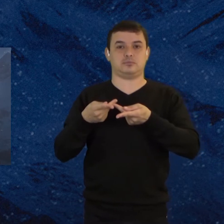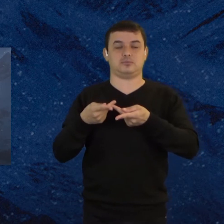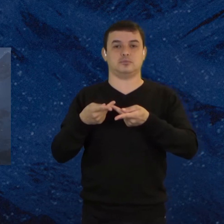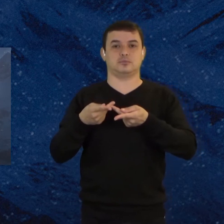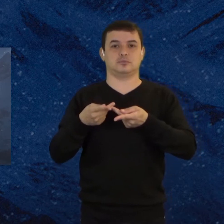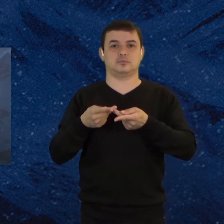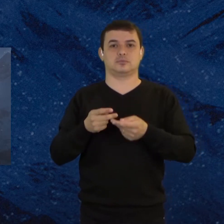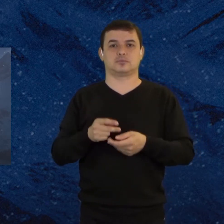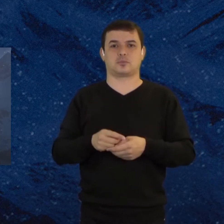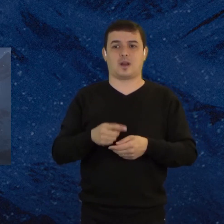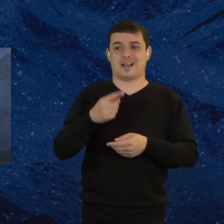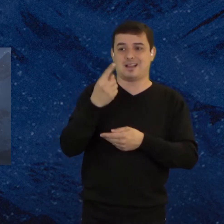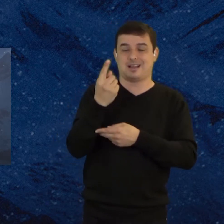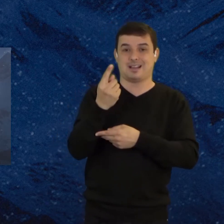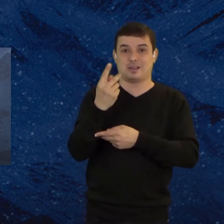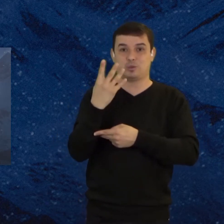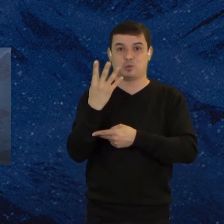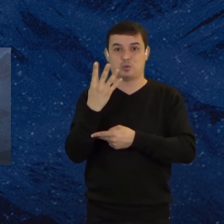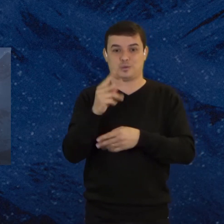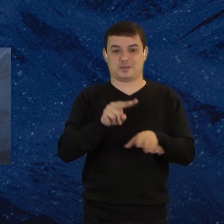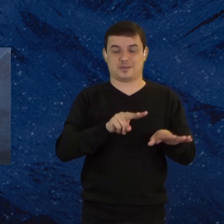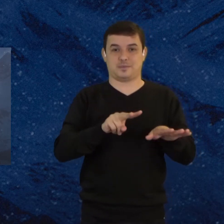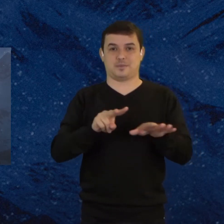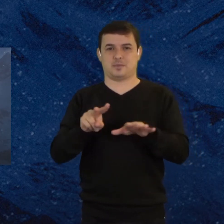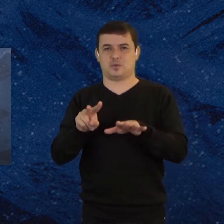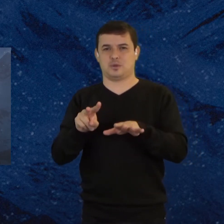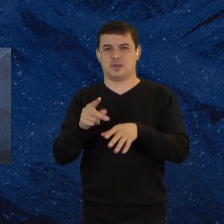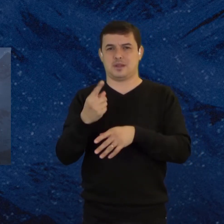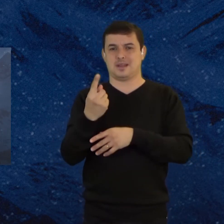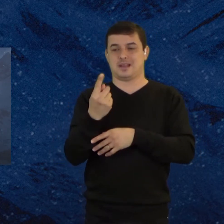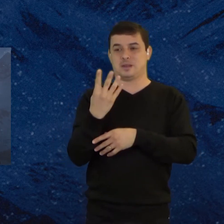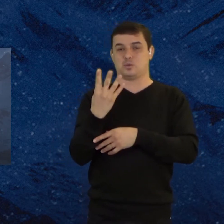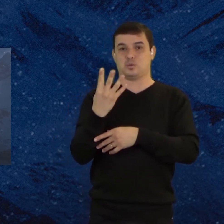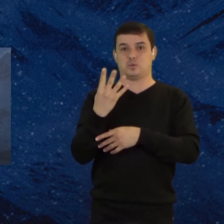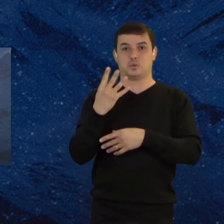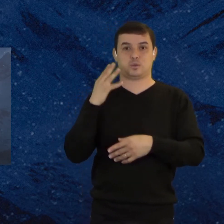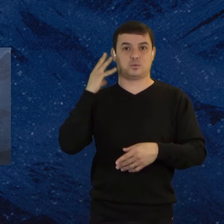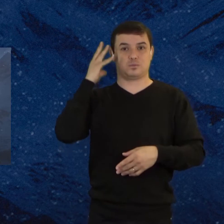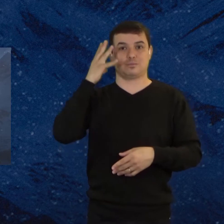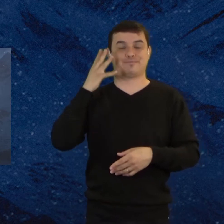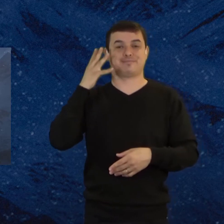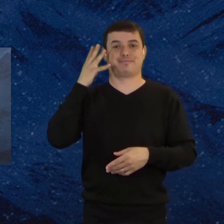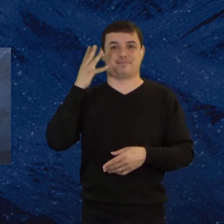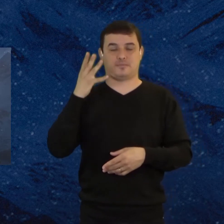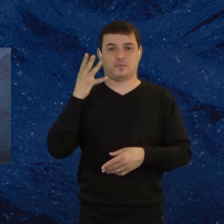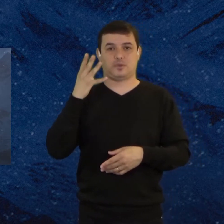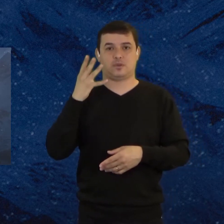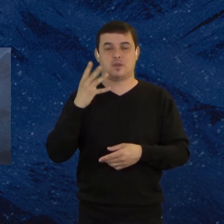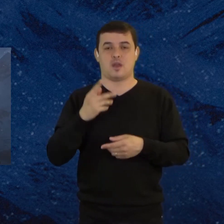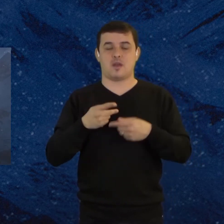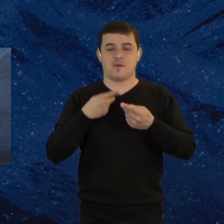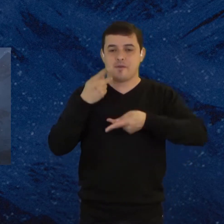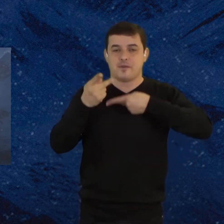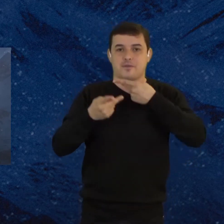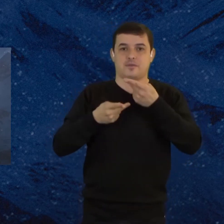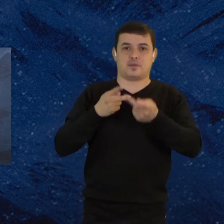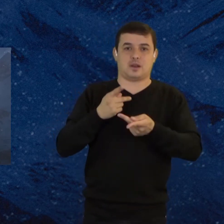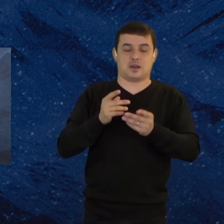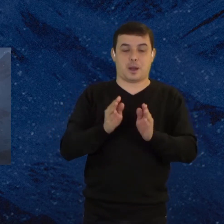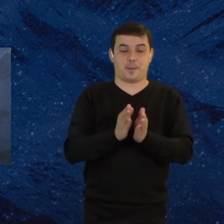há 14 semanas. São 14 mensagens sobre a palavra